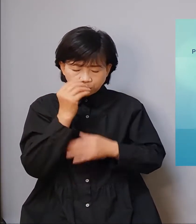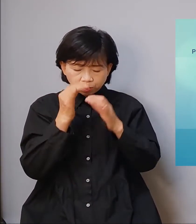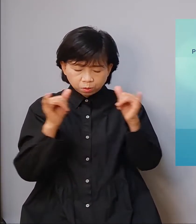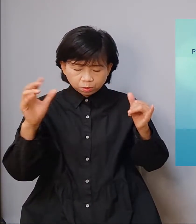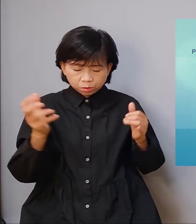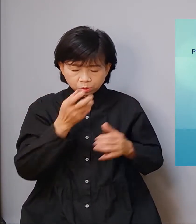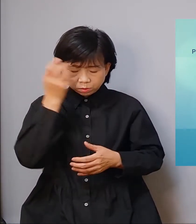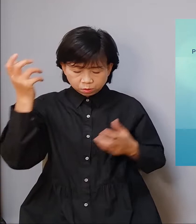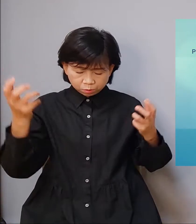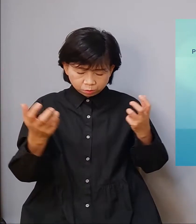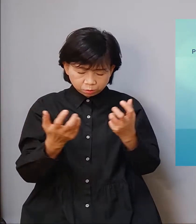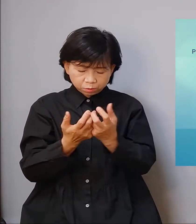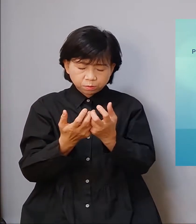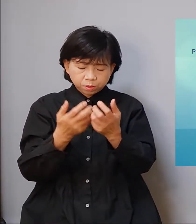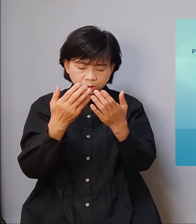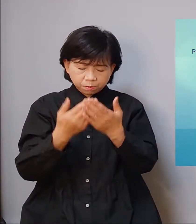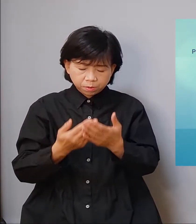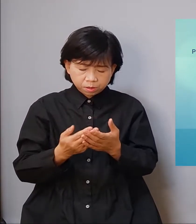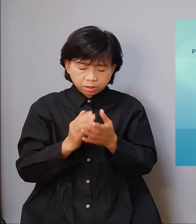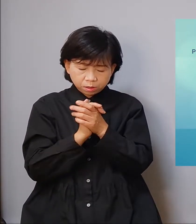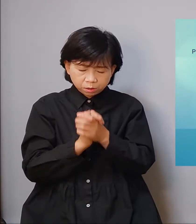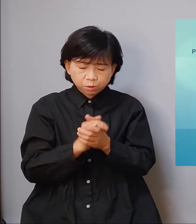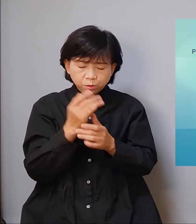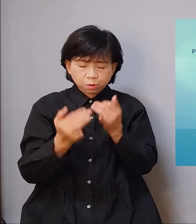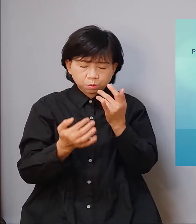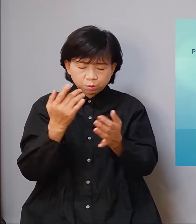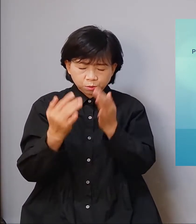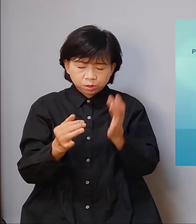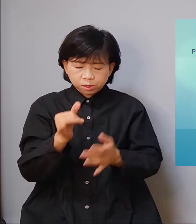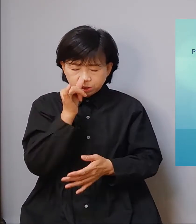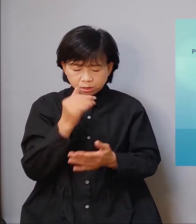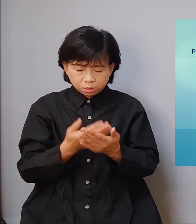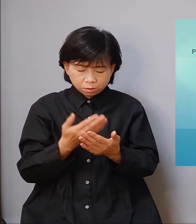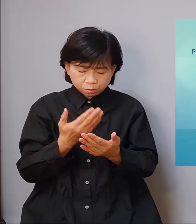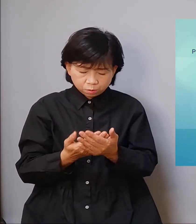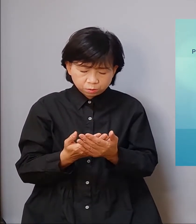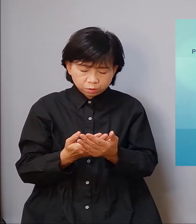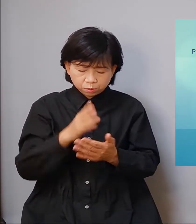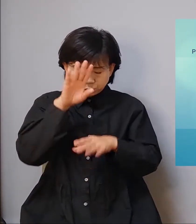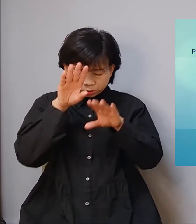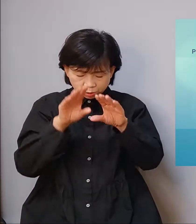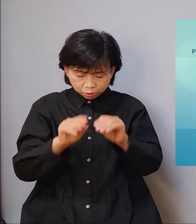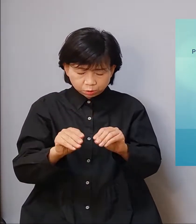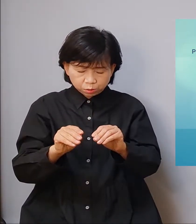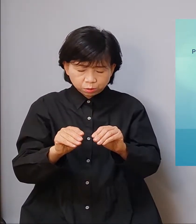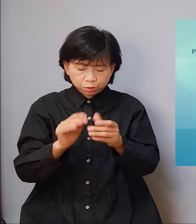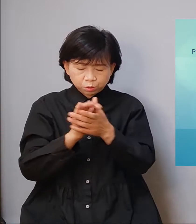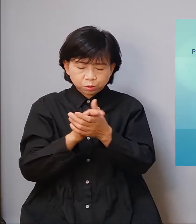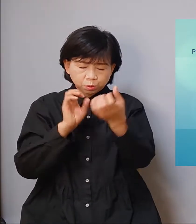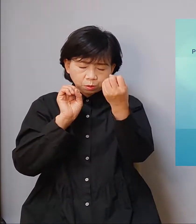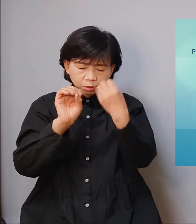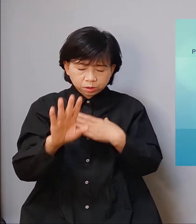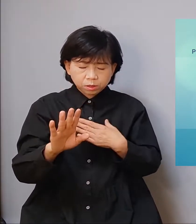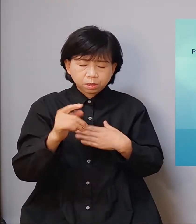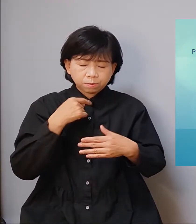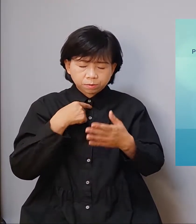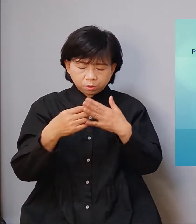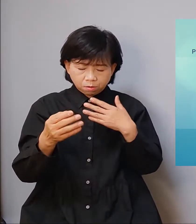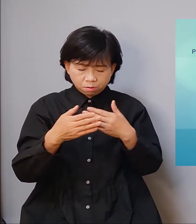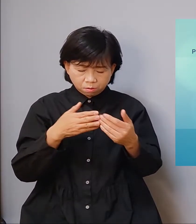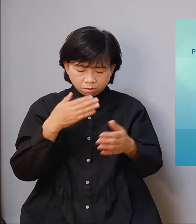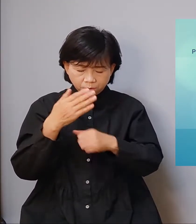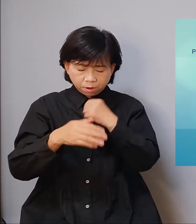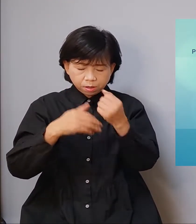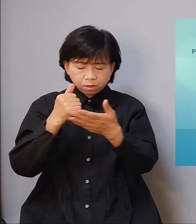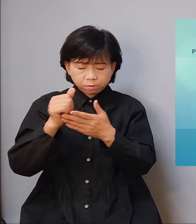충만함을 받아 기도의 불길이 타오르게 하셔 하나님의 치유와 기도의 응답을 경험하여